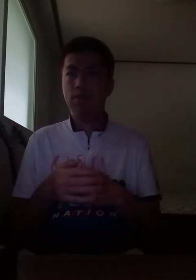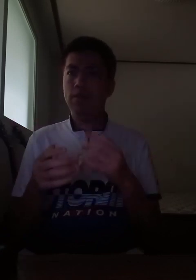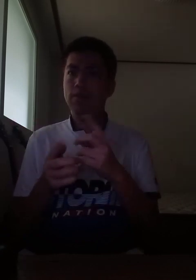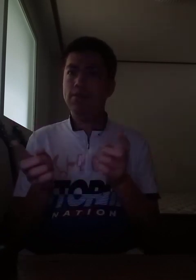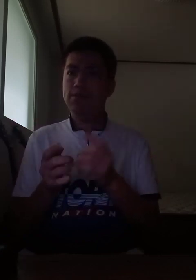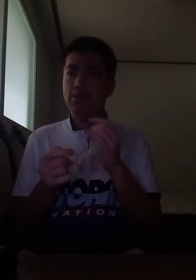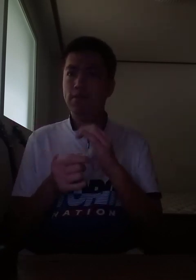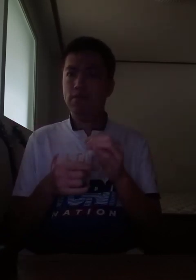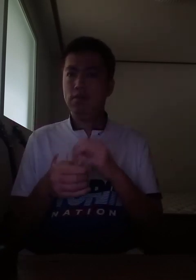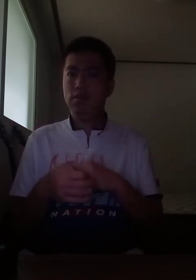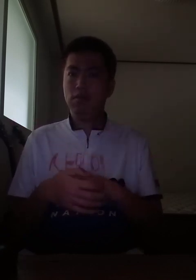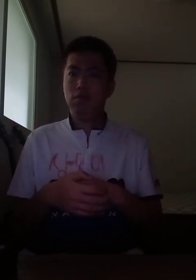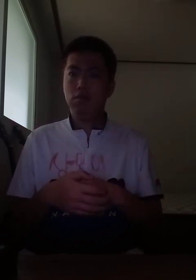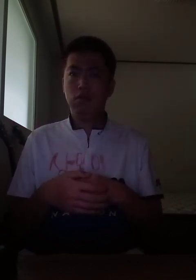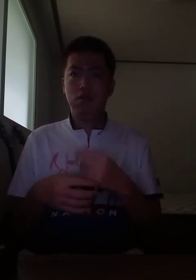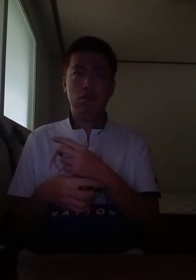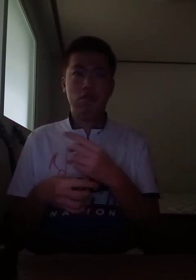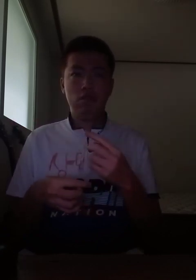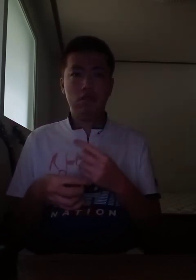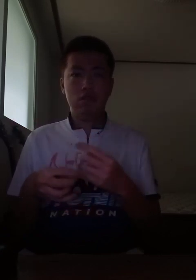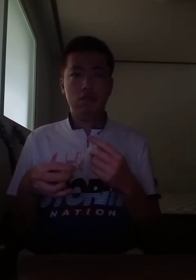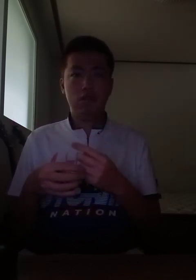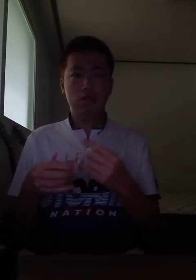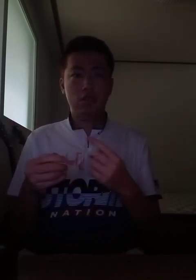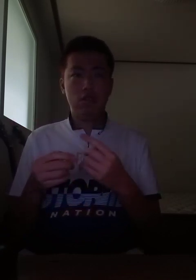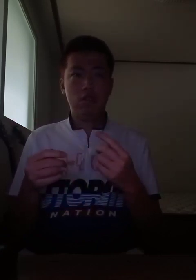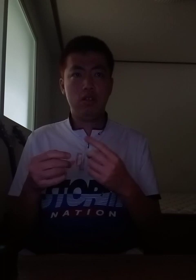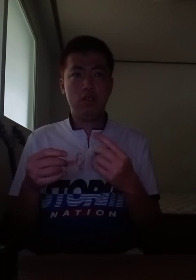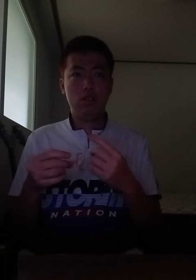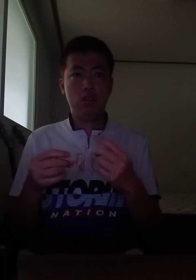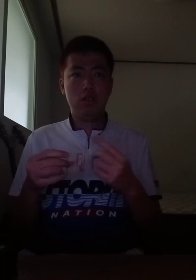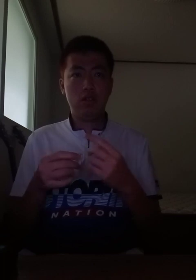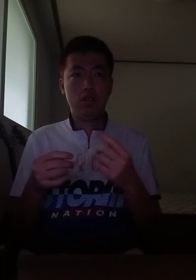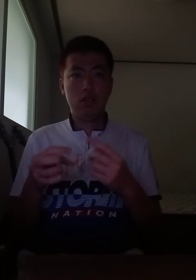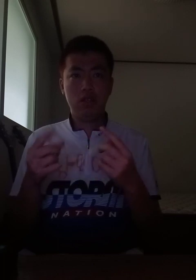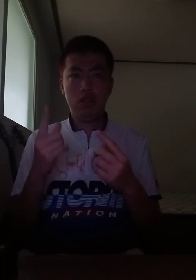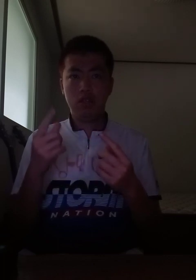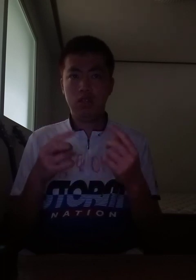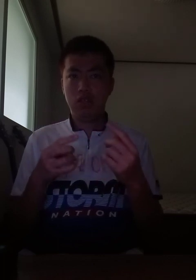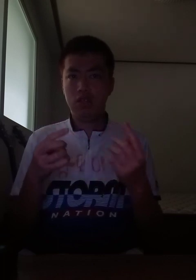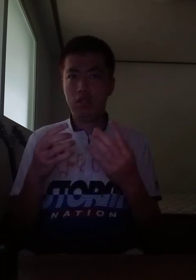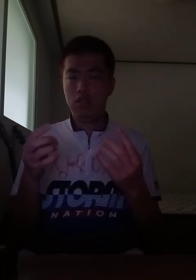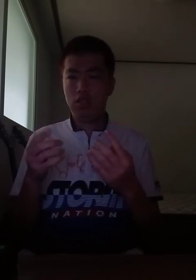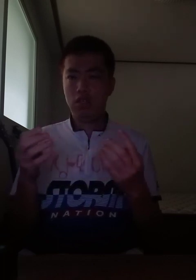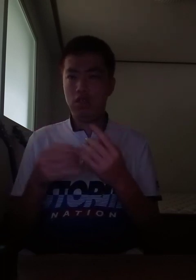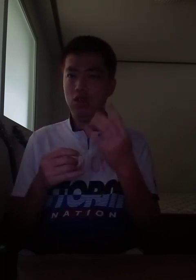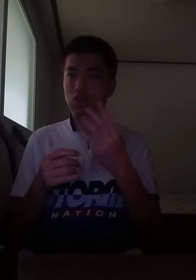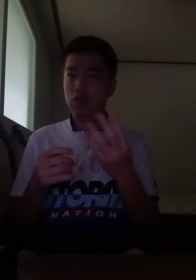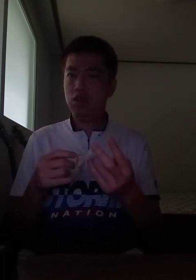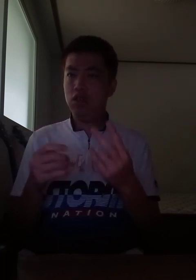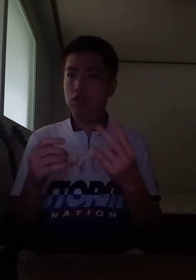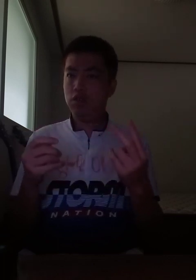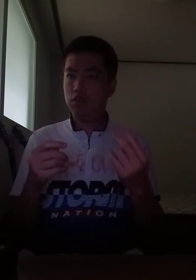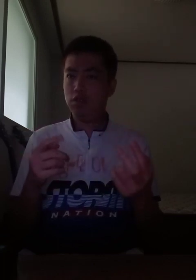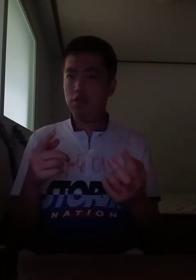차로입니다. 제 바로 옆에 있는 도로 버스 전용 차로입니다. 아침 7시부터 9시 그리고 오후 5시 반부터 7시